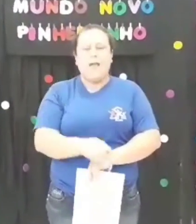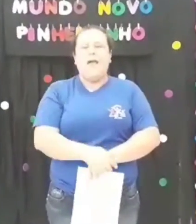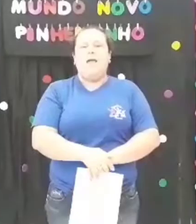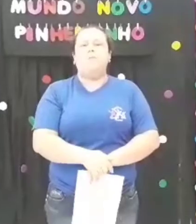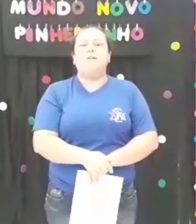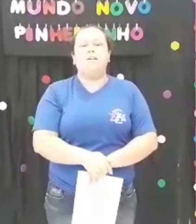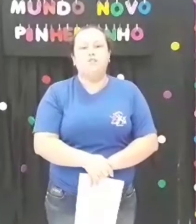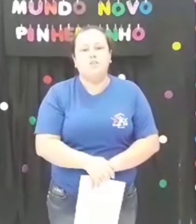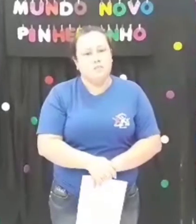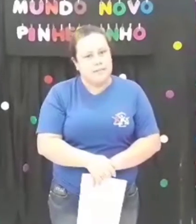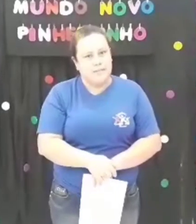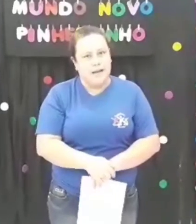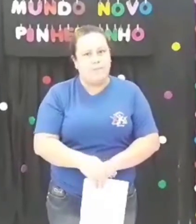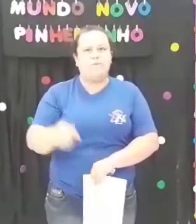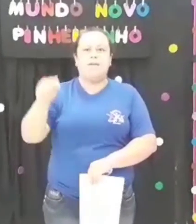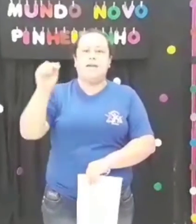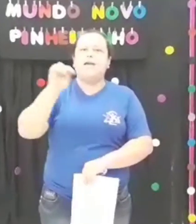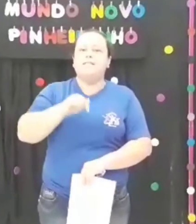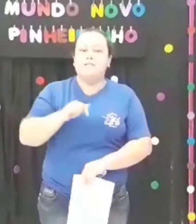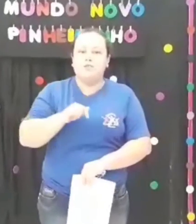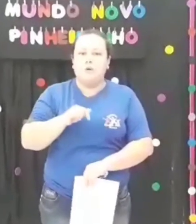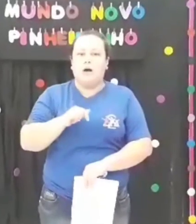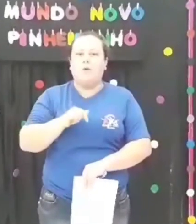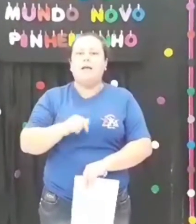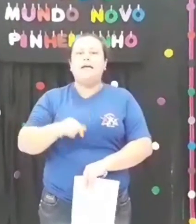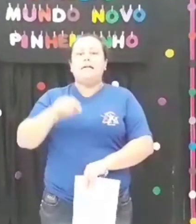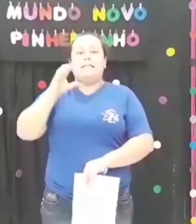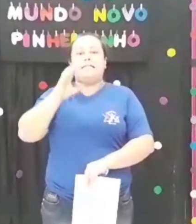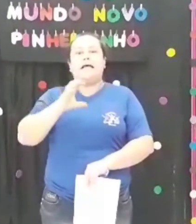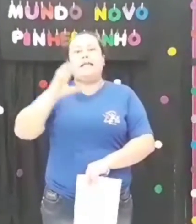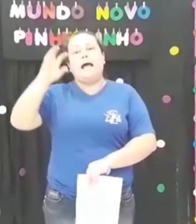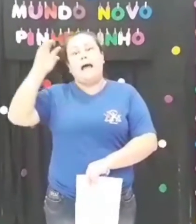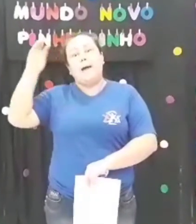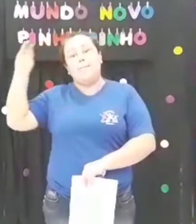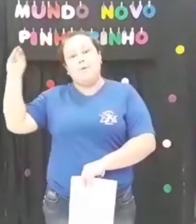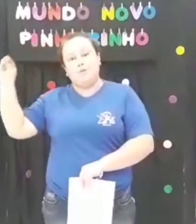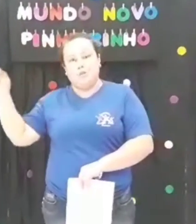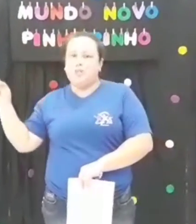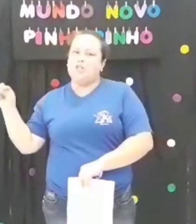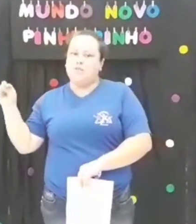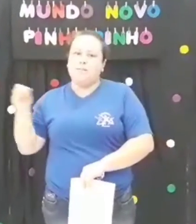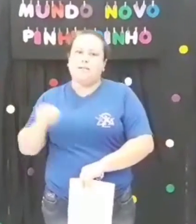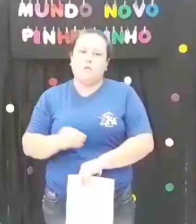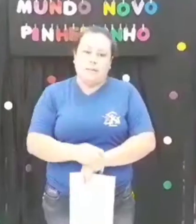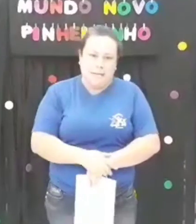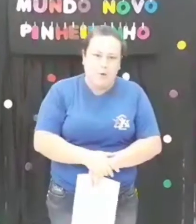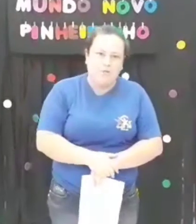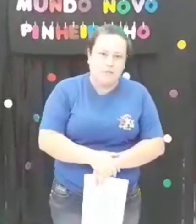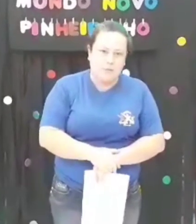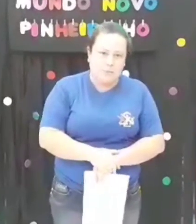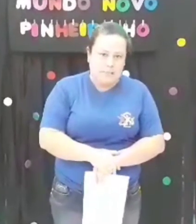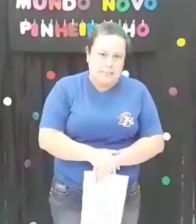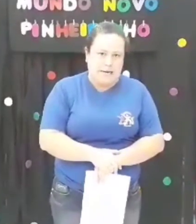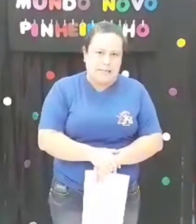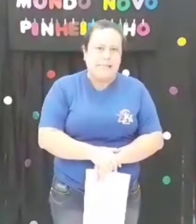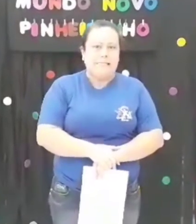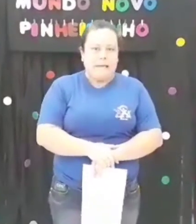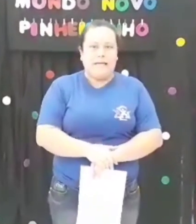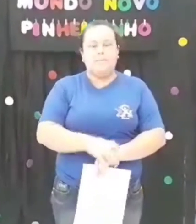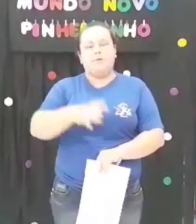É importante que vocês saibam que essa videoaula está na apostila de vocês, o material que vocês vão precisar, tá? Na